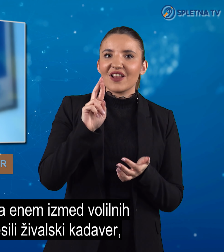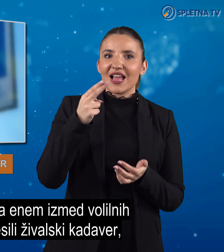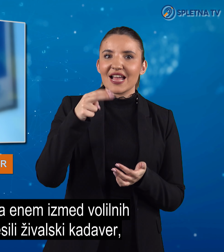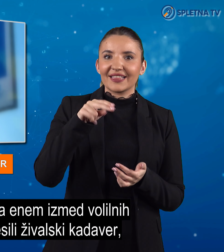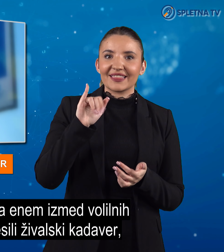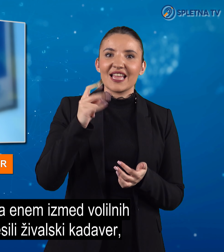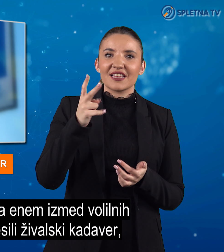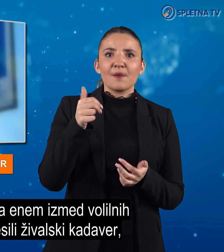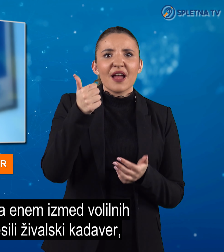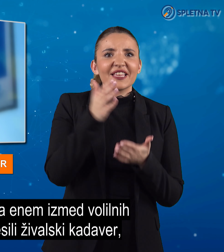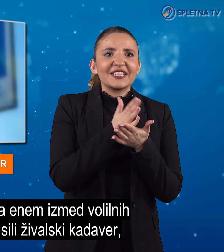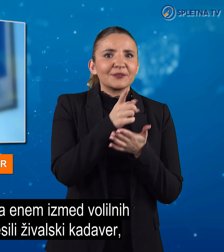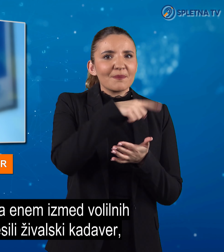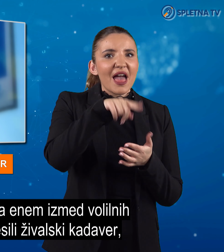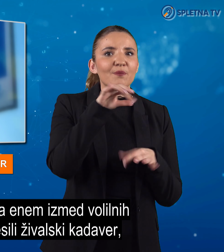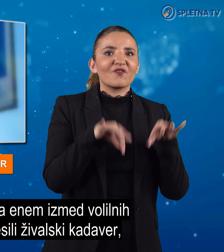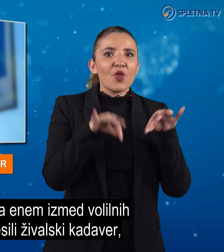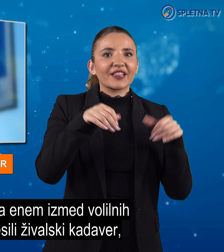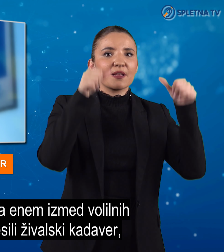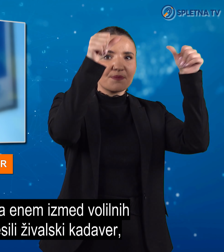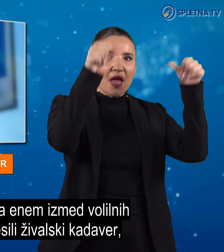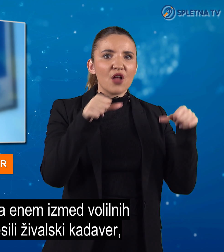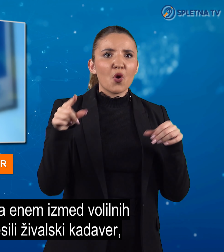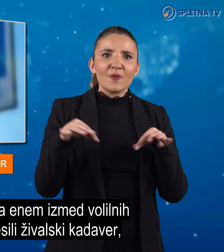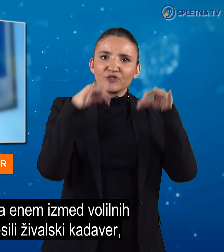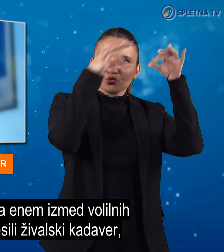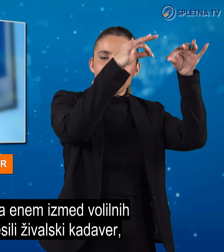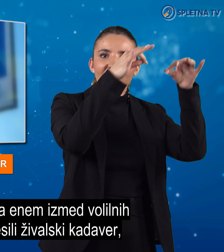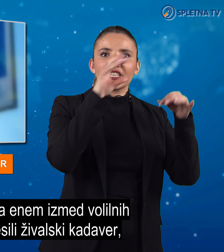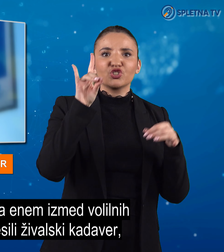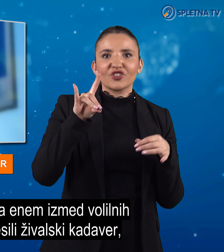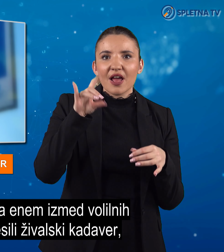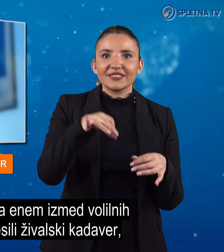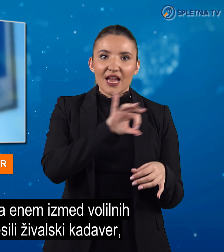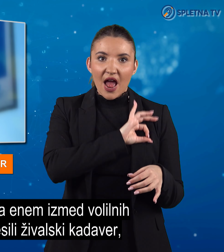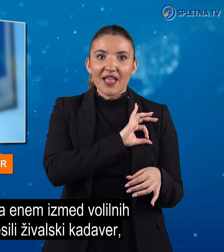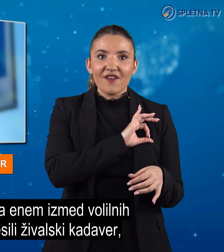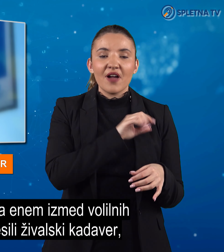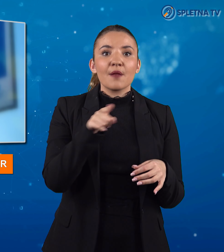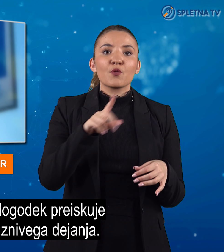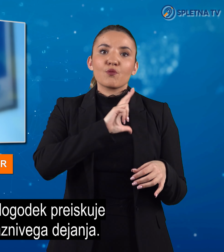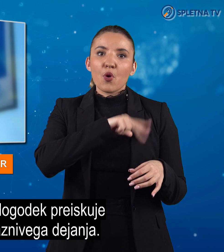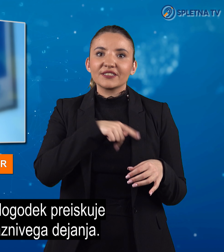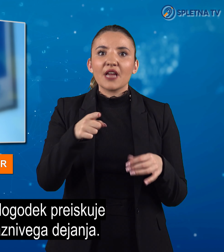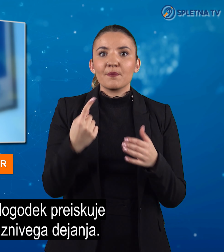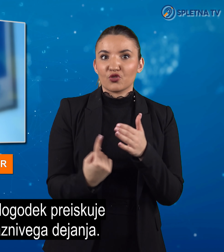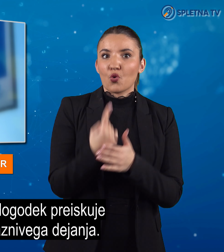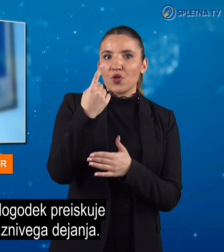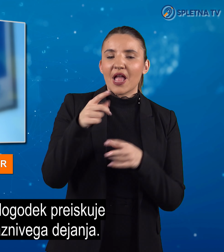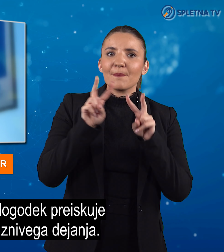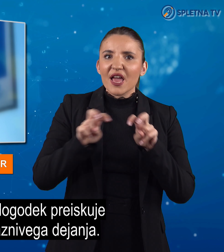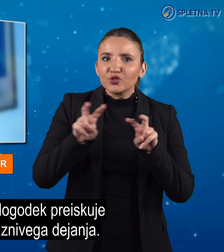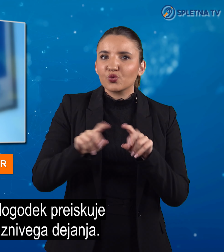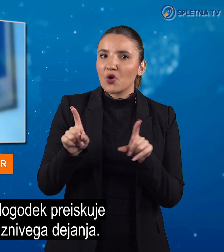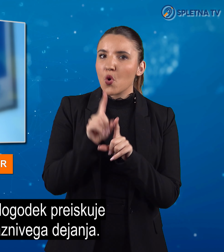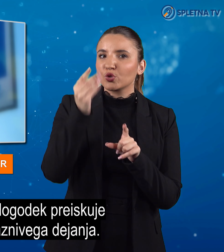Navrhniki so na enem izmed volilnih plakatov izobesili živalski kadaver, policija pa dogodek preiskuje kot sum kaznivega